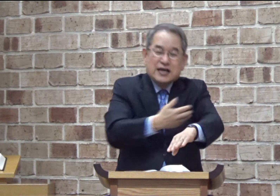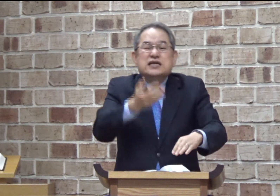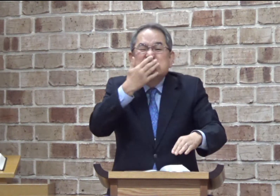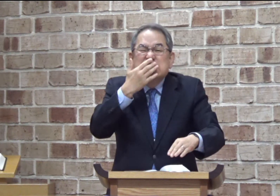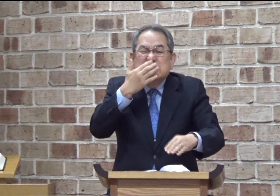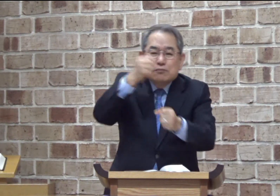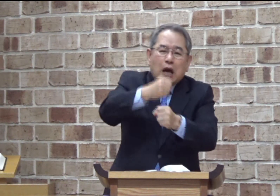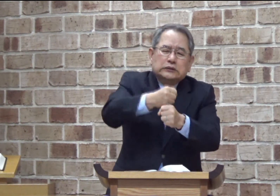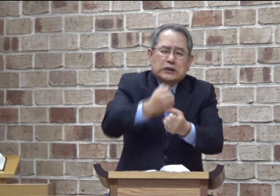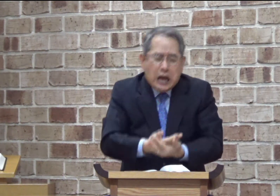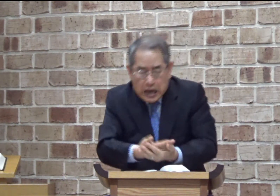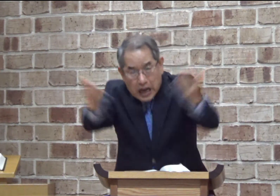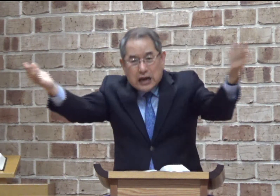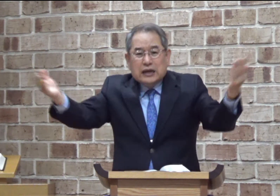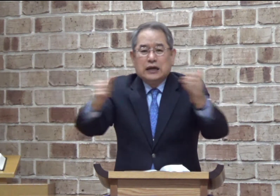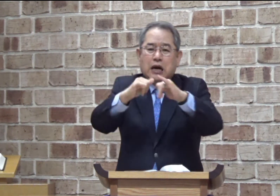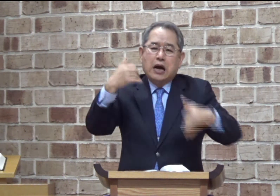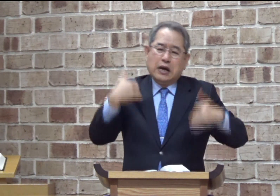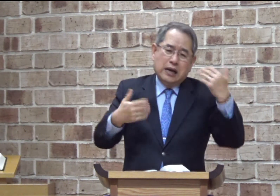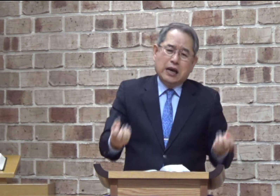양털을 깎는 그런 최고의 축제날